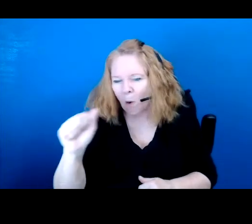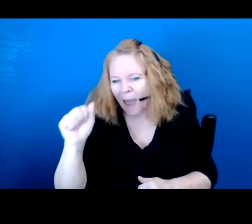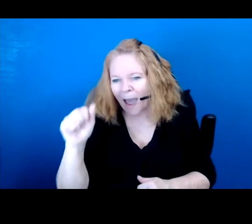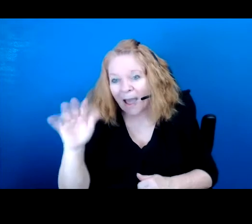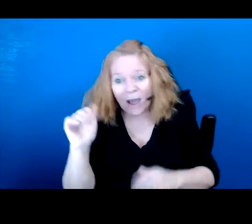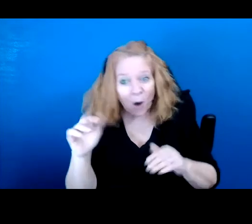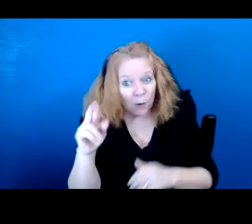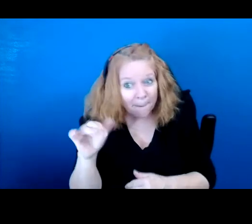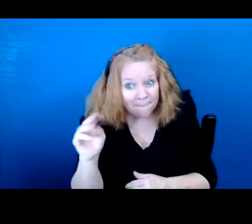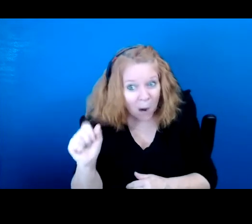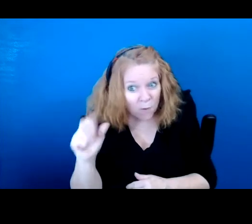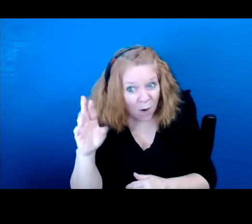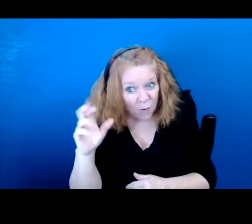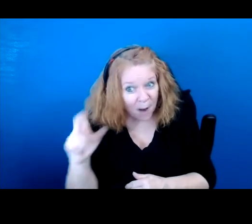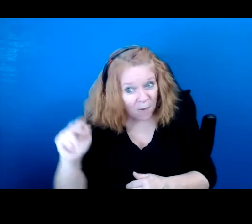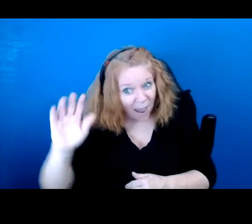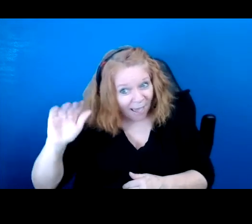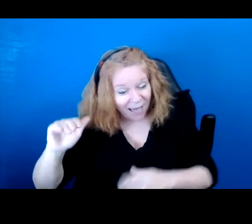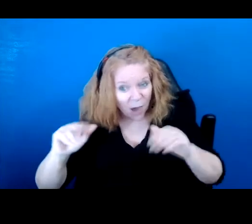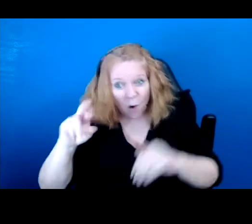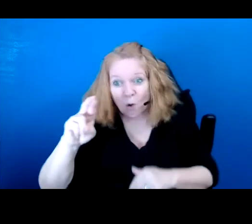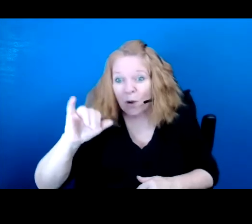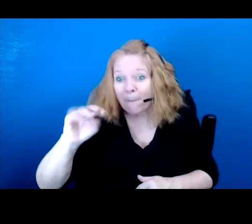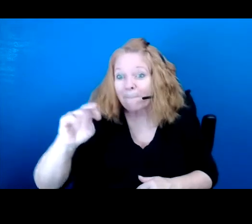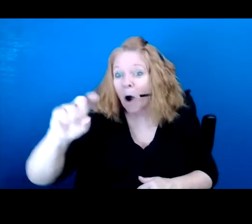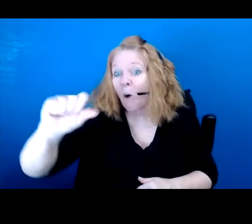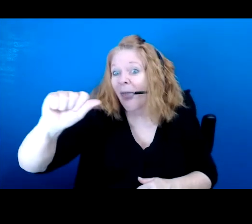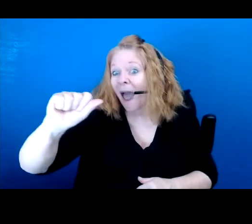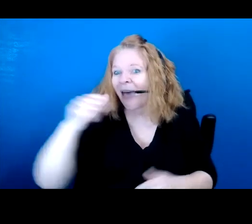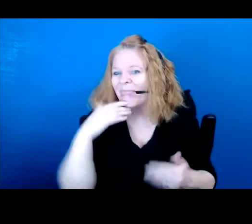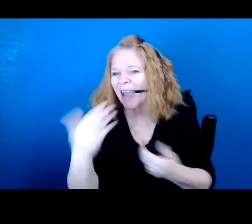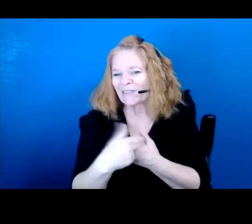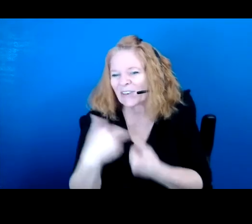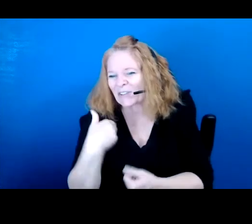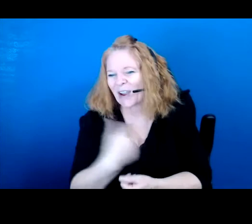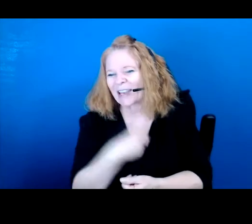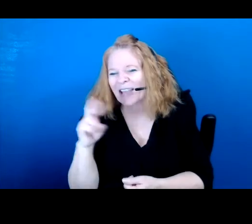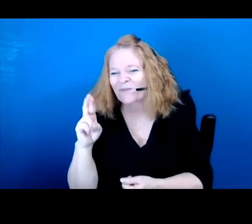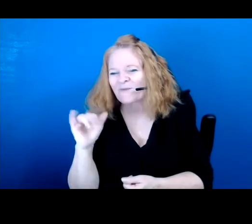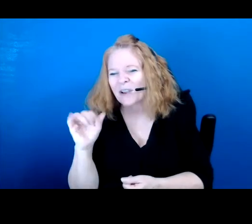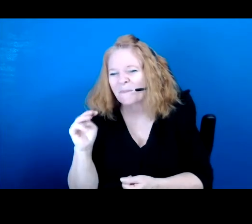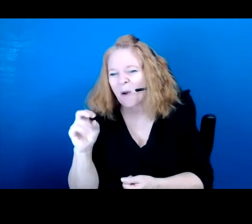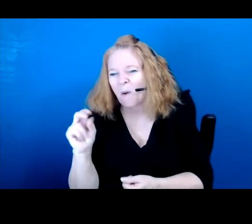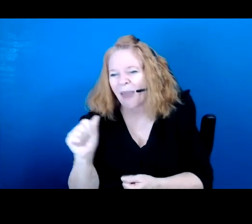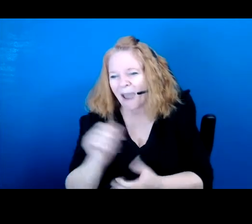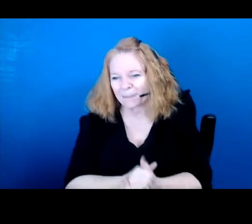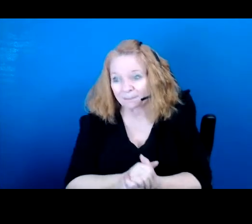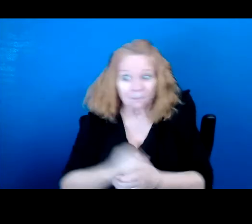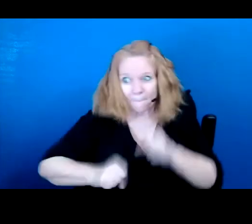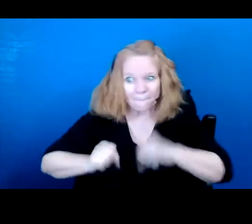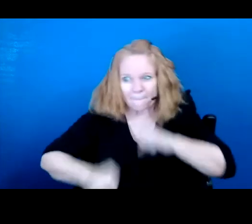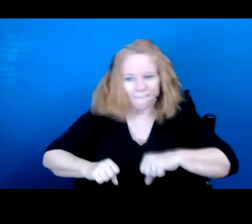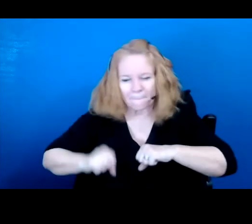saludos ramona hola hola hola ramón a gracias por estar aquí